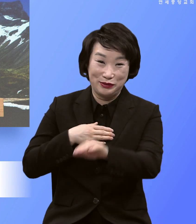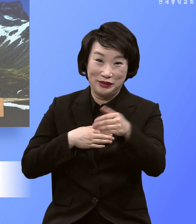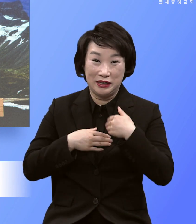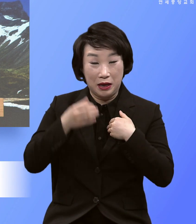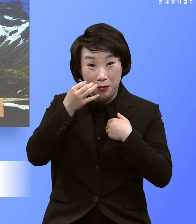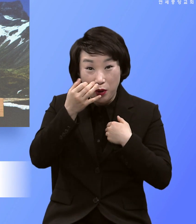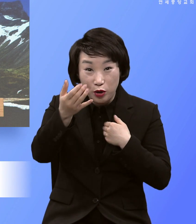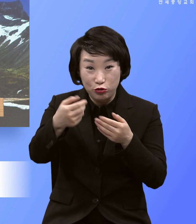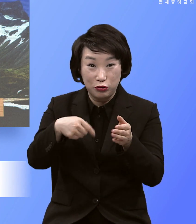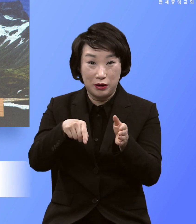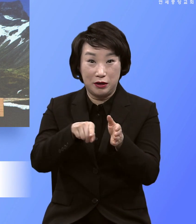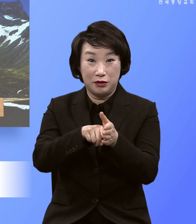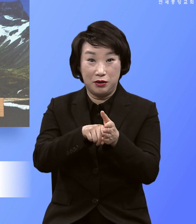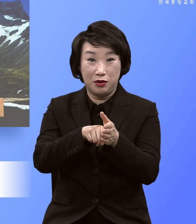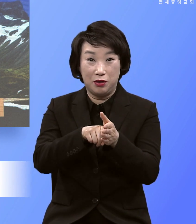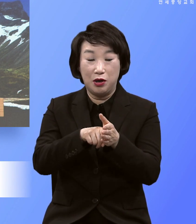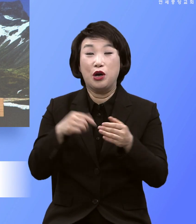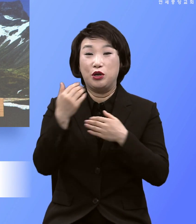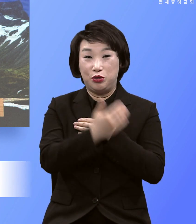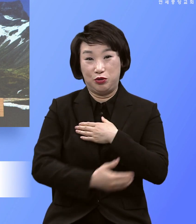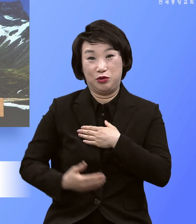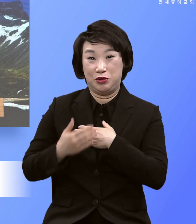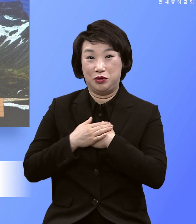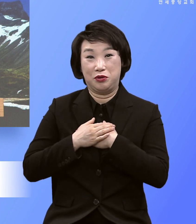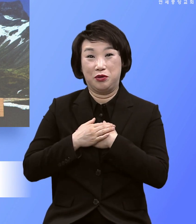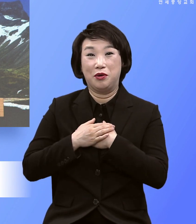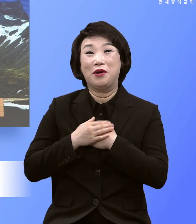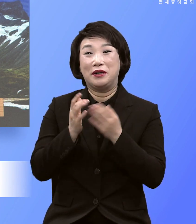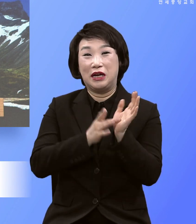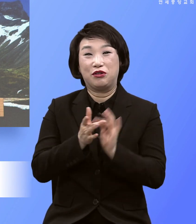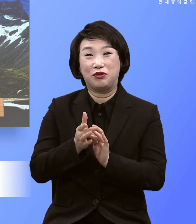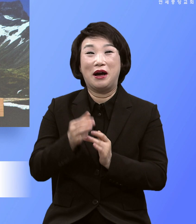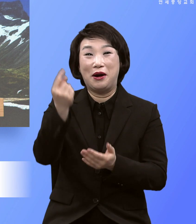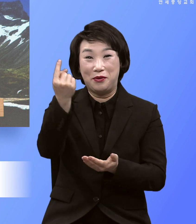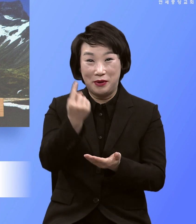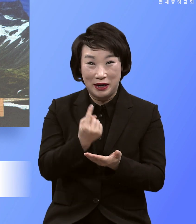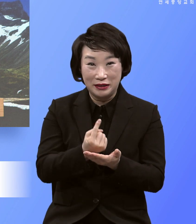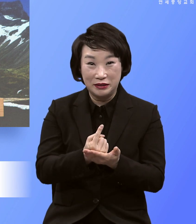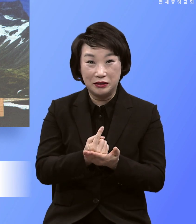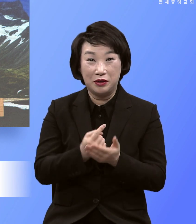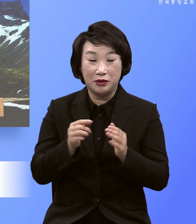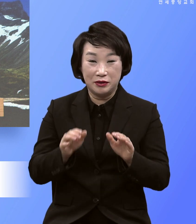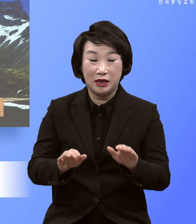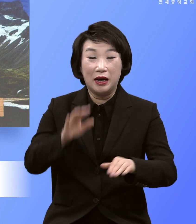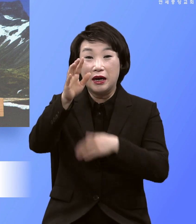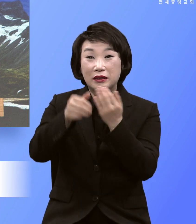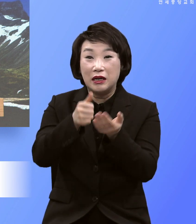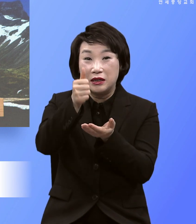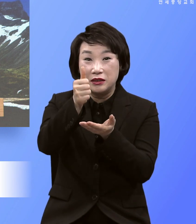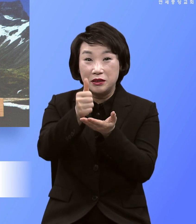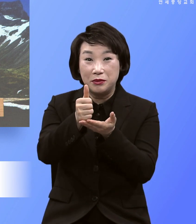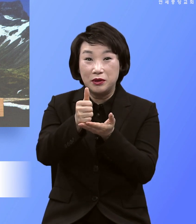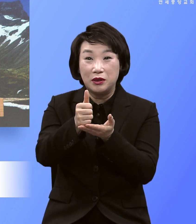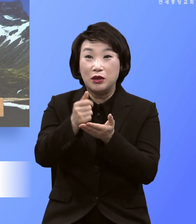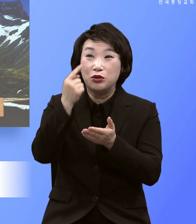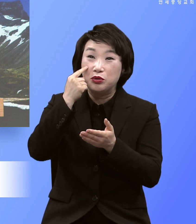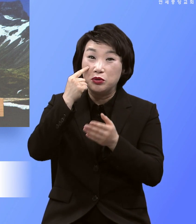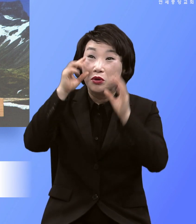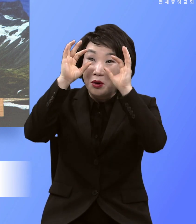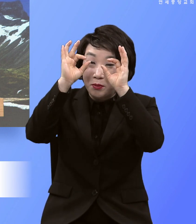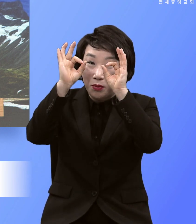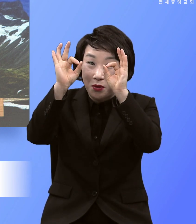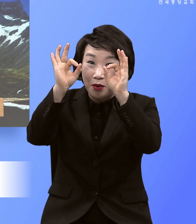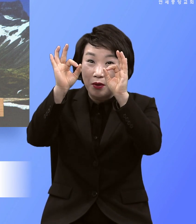하기 위해서 육신을 입고 오셨으니 하나님은 눈으로